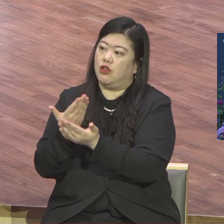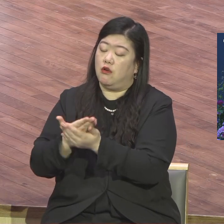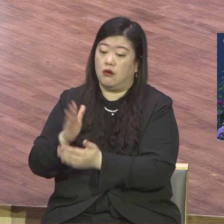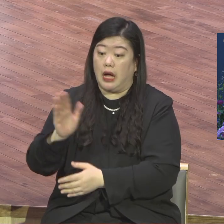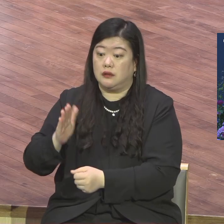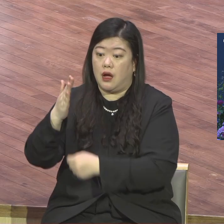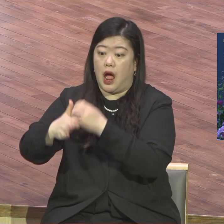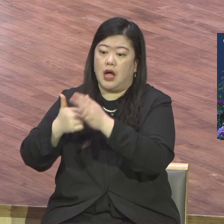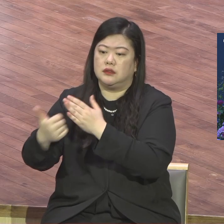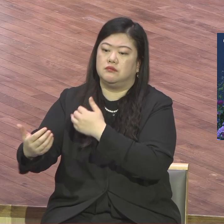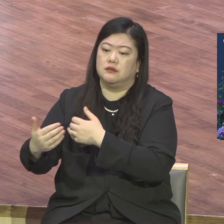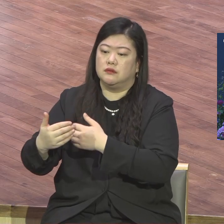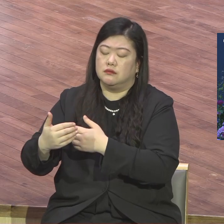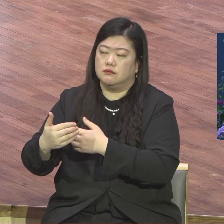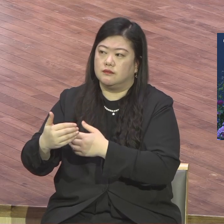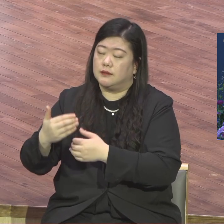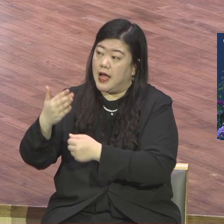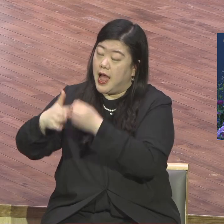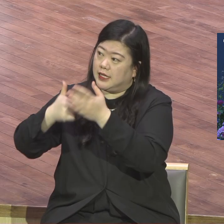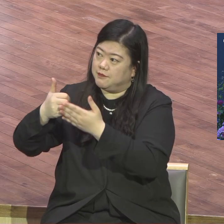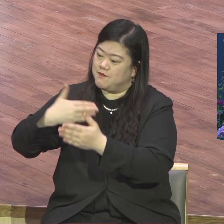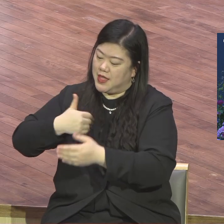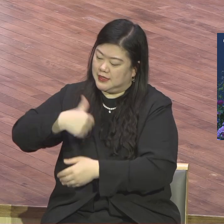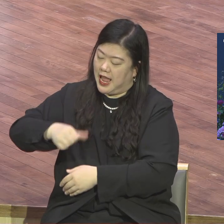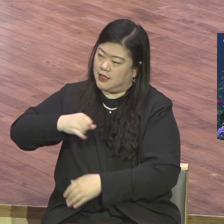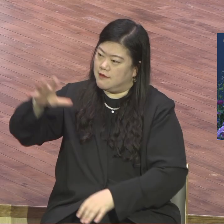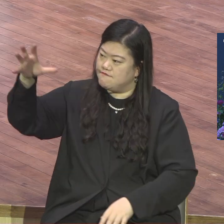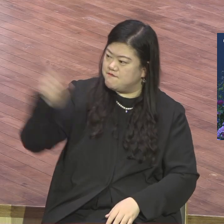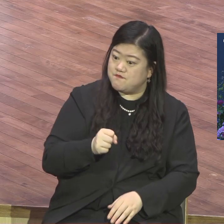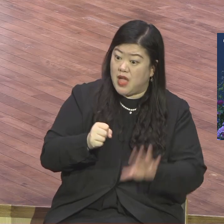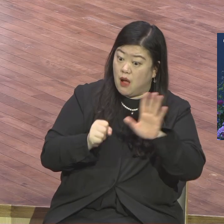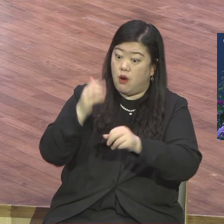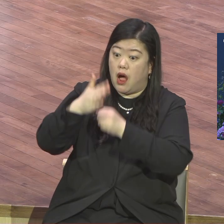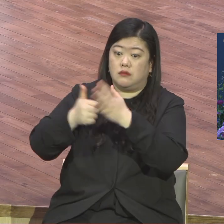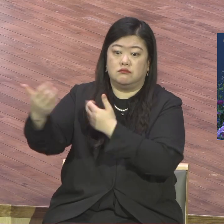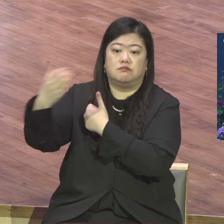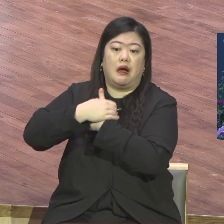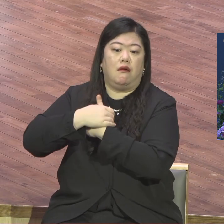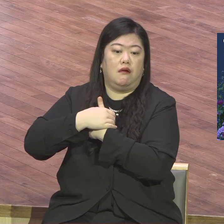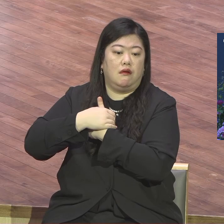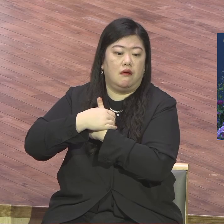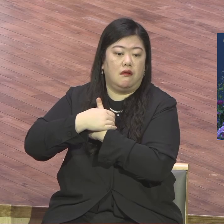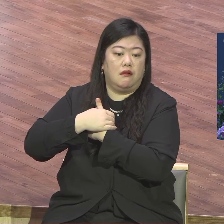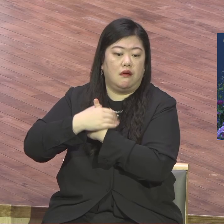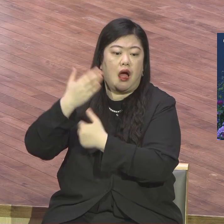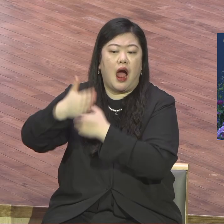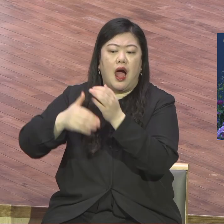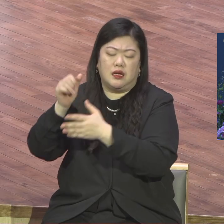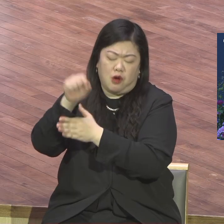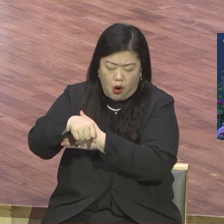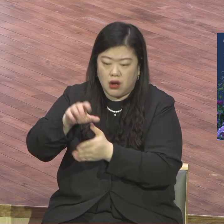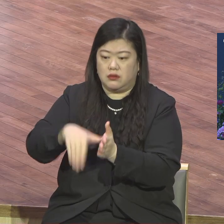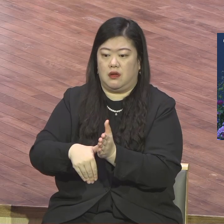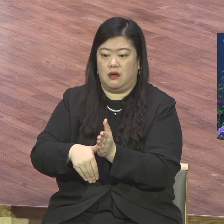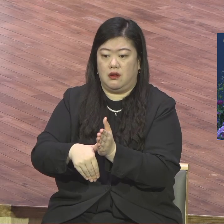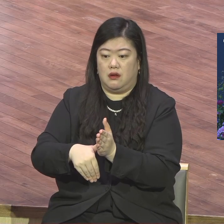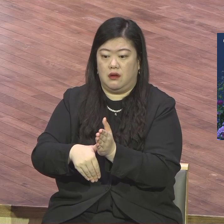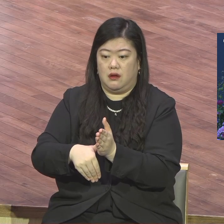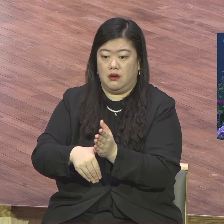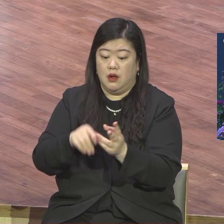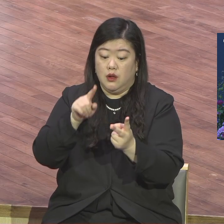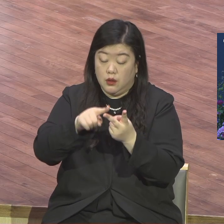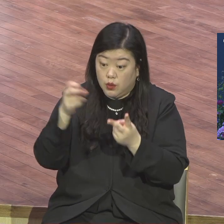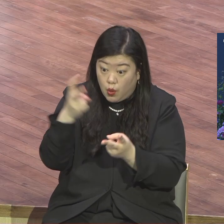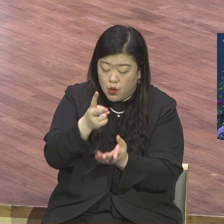백성들과 언약을 체결하시고 성취해 가셨습니다. 자, 이들에게 율법을 주셔가지고 하나님의